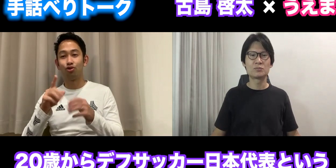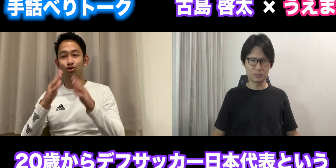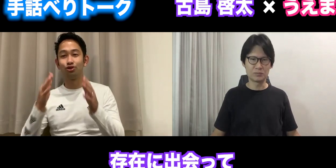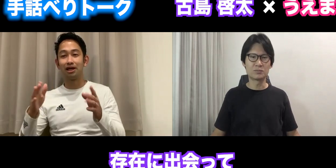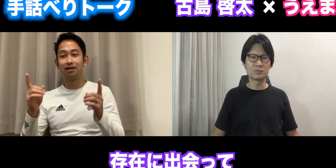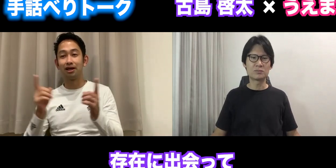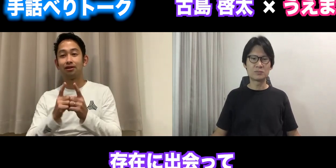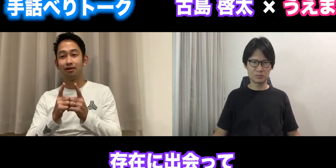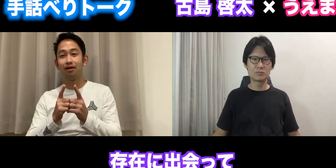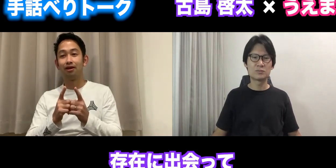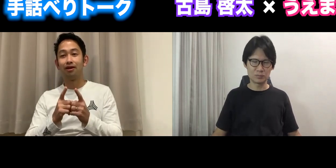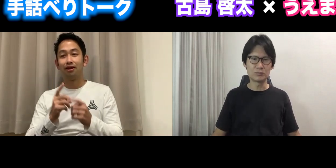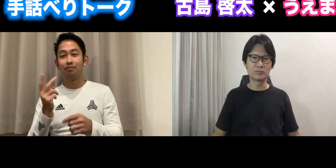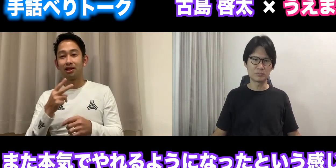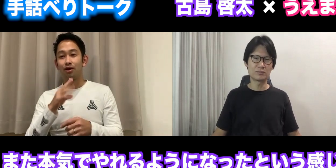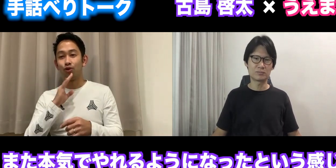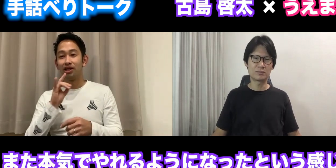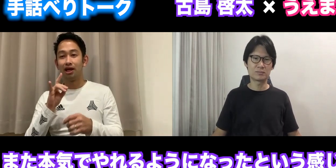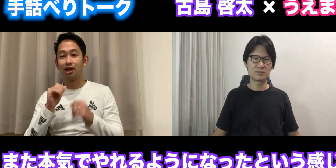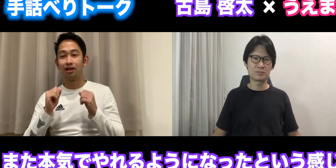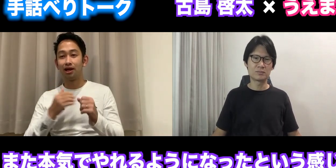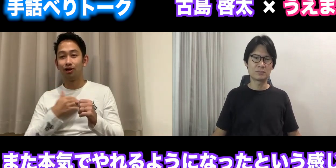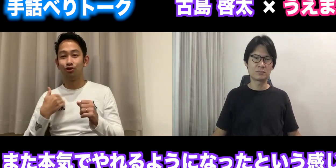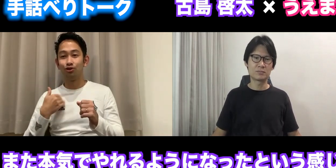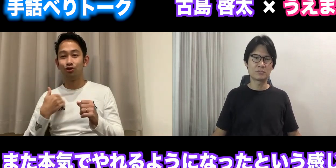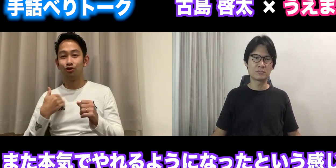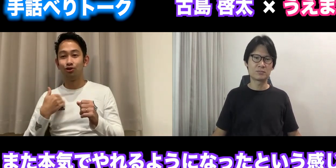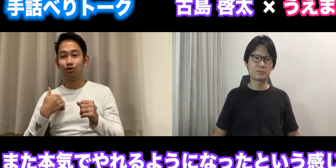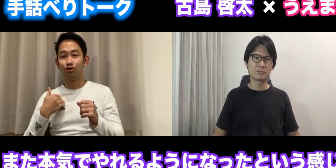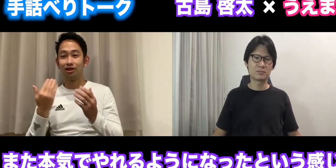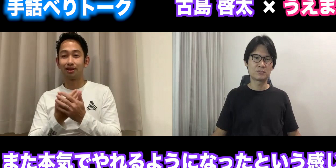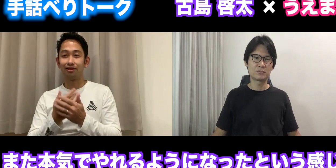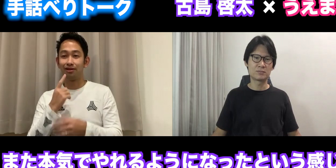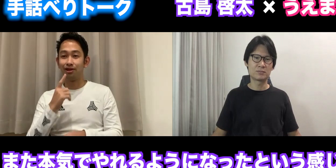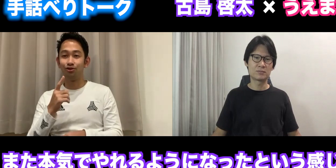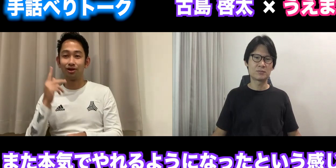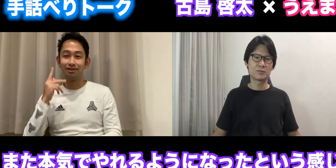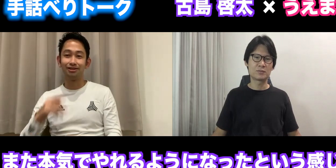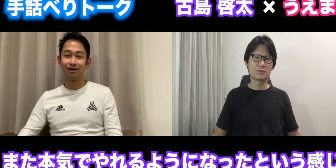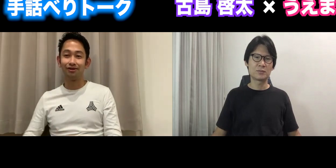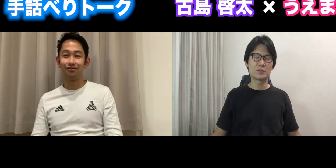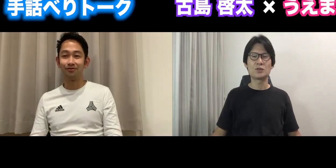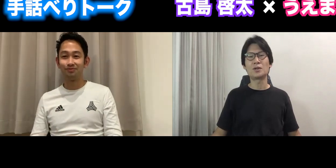存在になってまた本気でやるようになったという感じかん